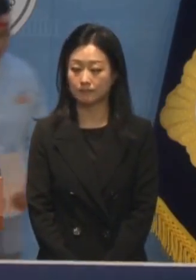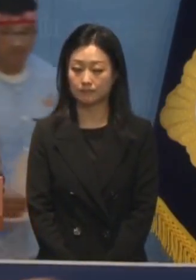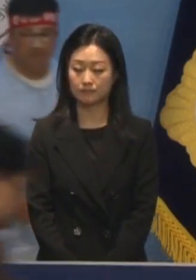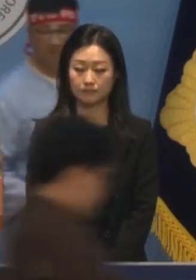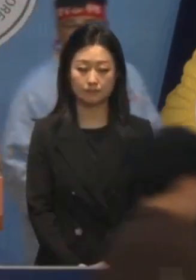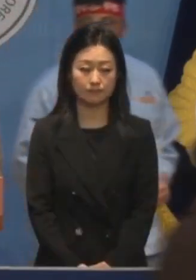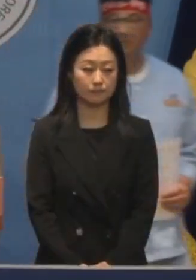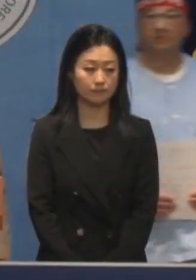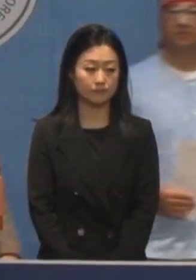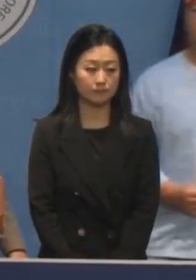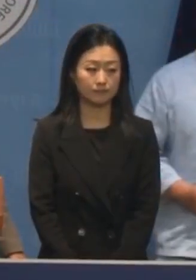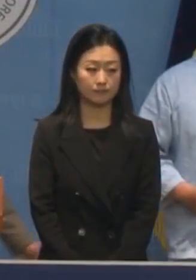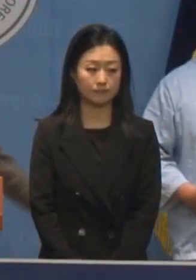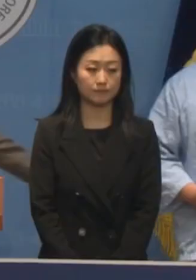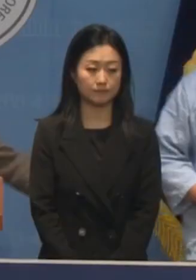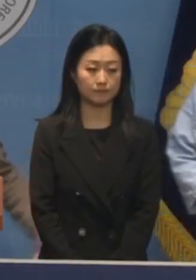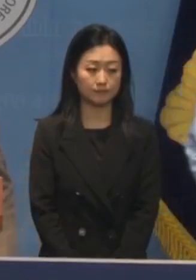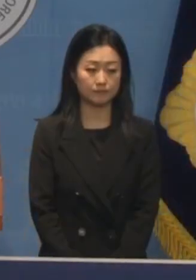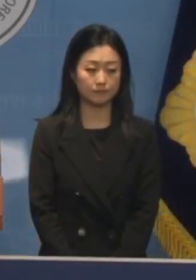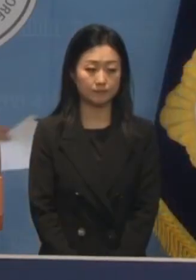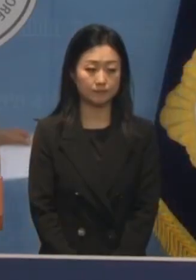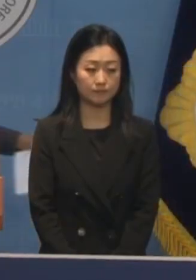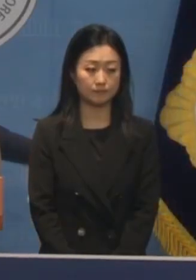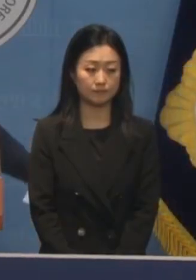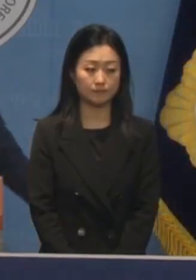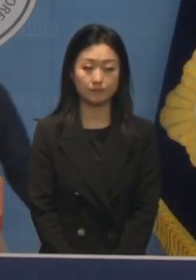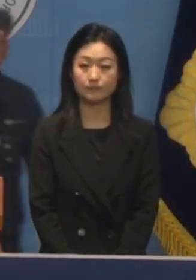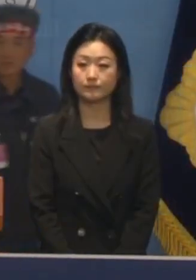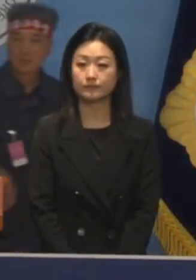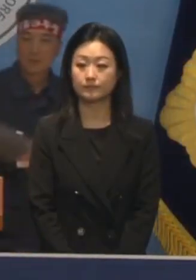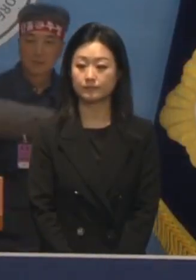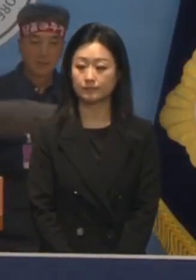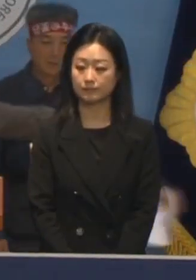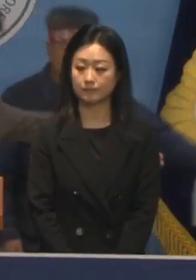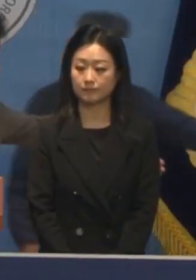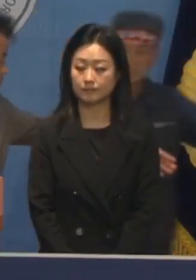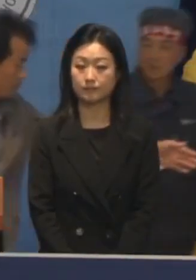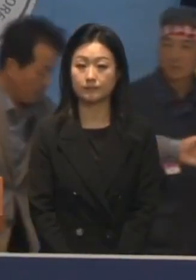자, 우리 하고 저희 금속위원장.